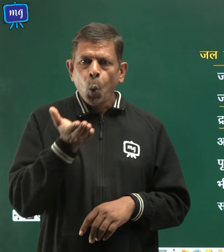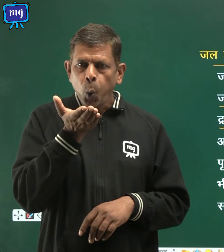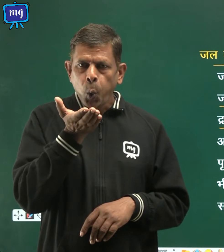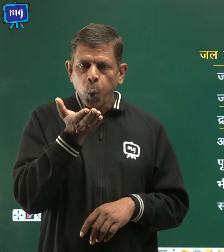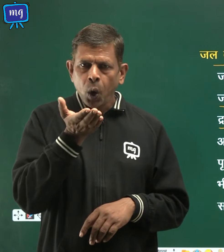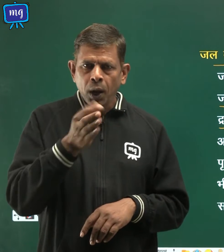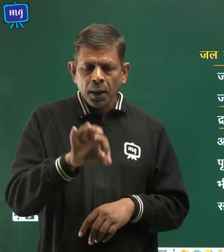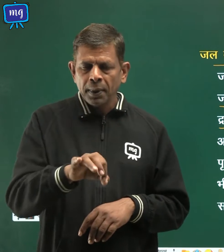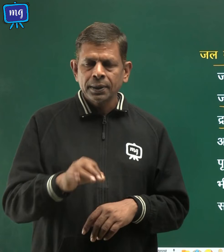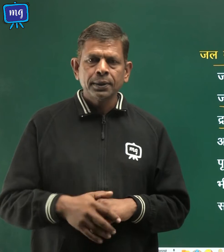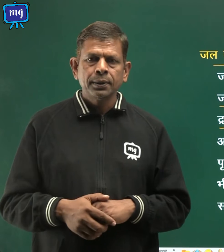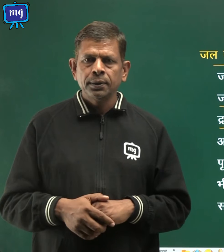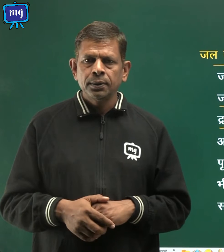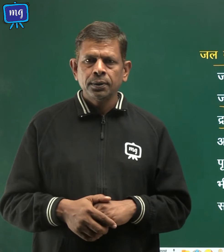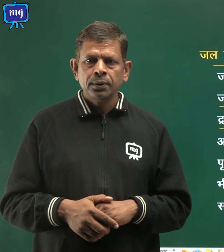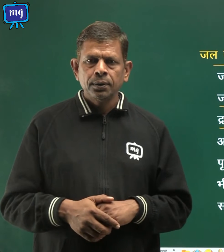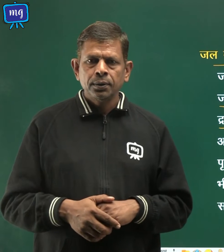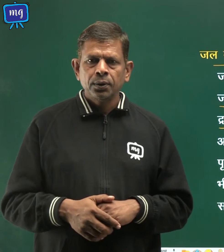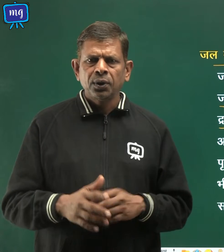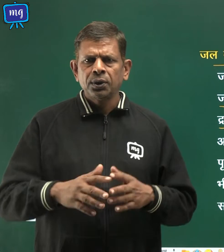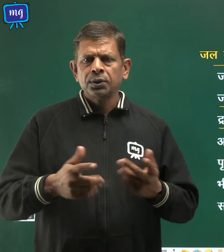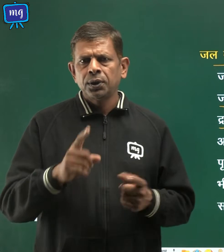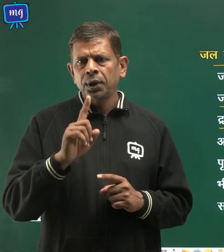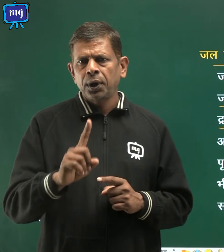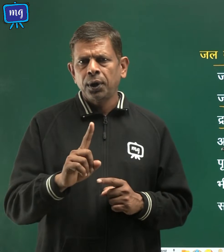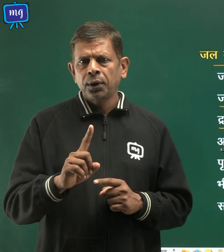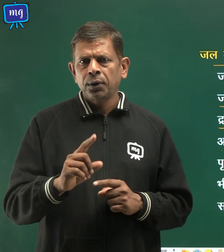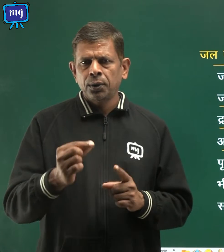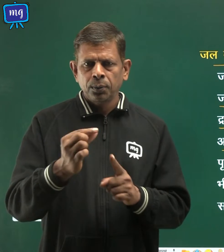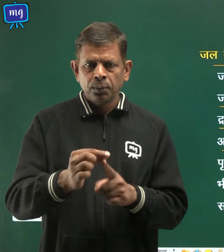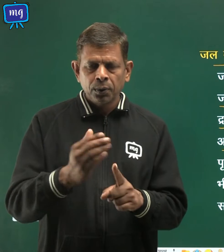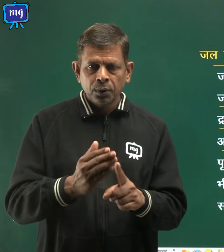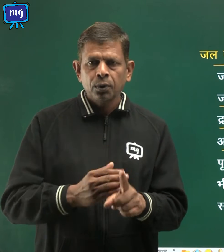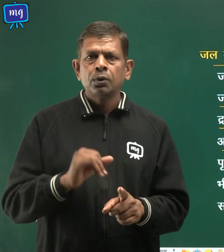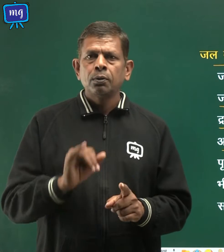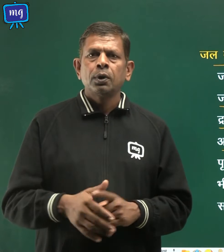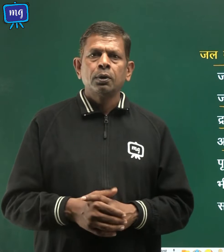और गैस में से किसी एक अवस्था में